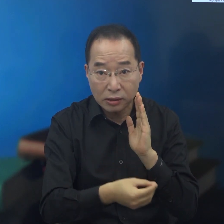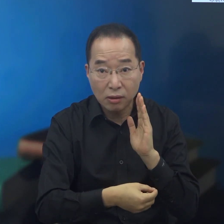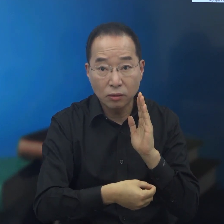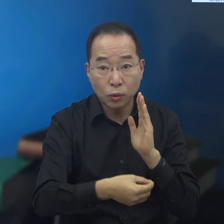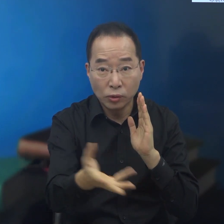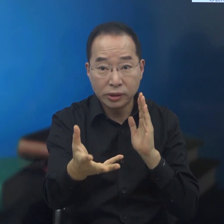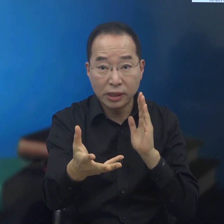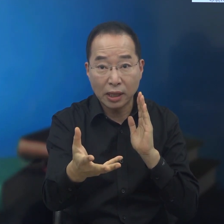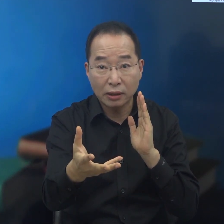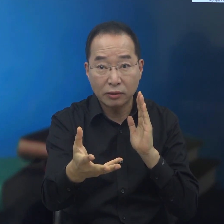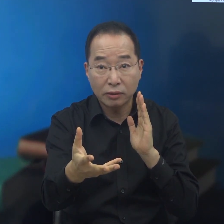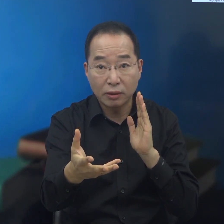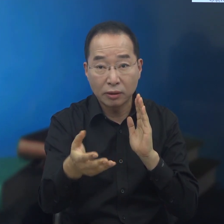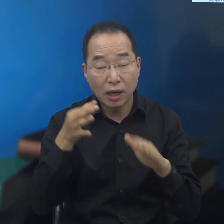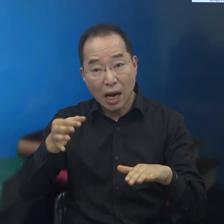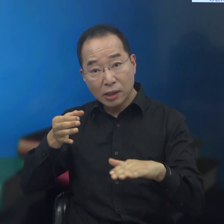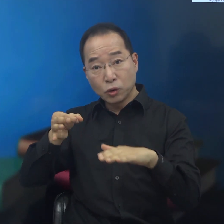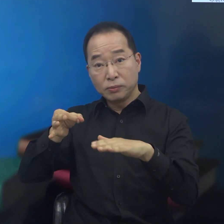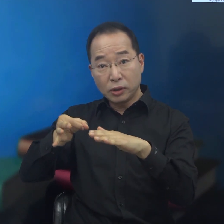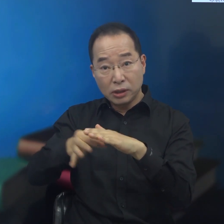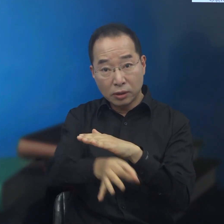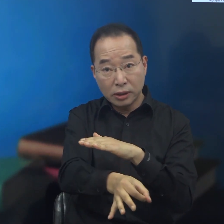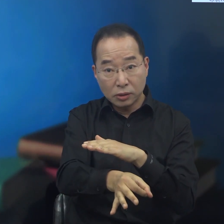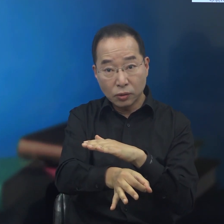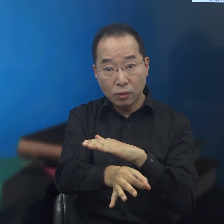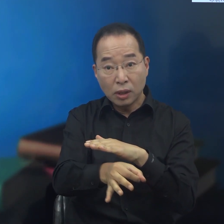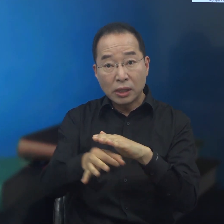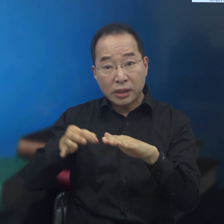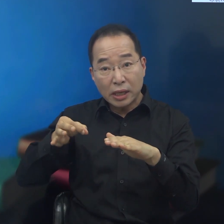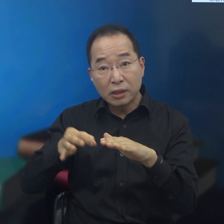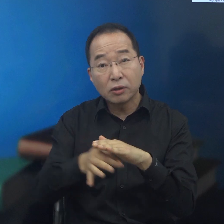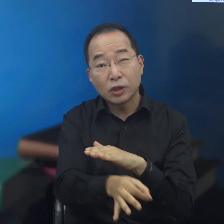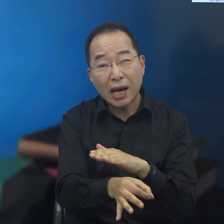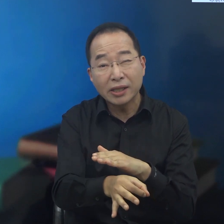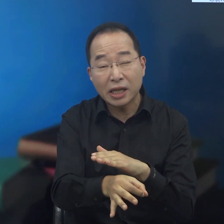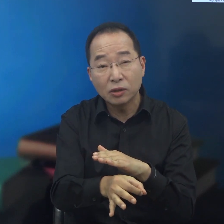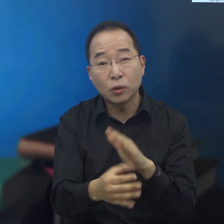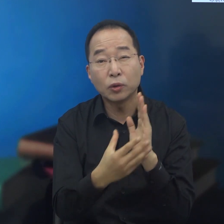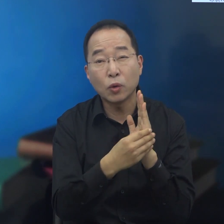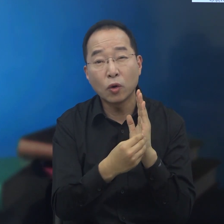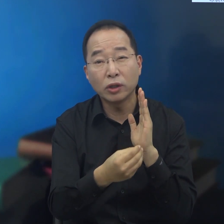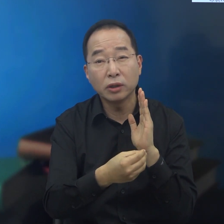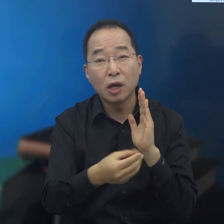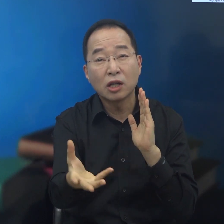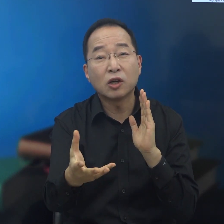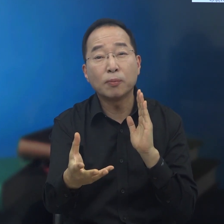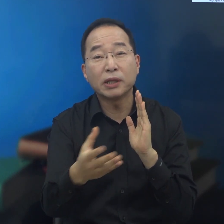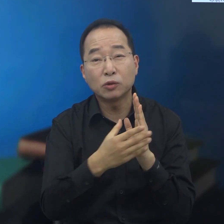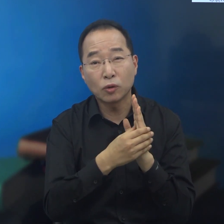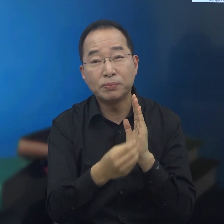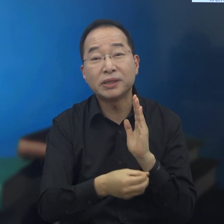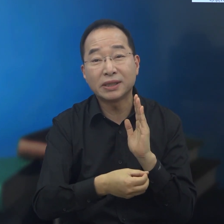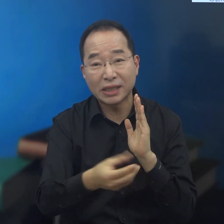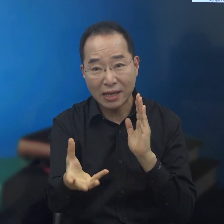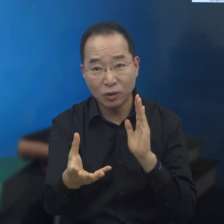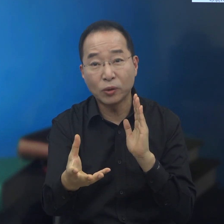지갑에서 돈을 쓴다라는 거예요. 그러니까 아까 조금 전에 이렇게 됐죠. 자, 이거는 약간 작은 돈이고 요거는 그것보다는 조금 비싼